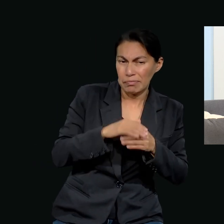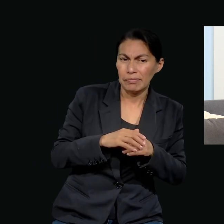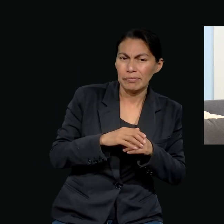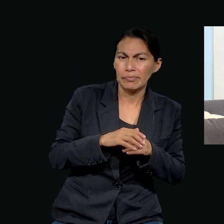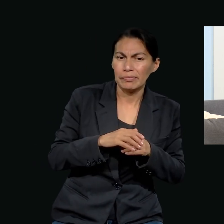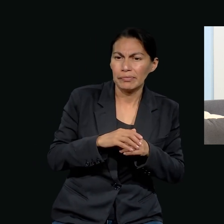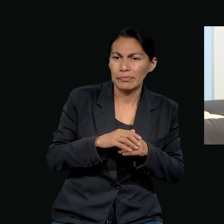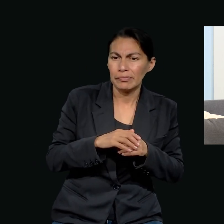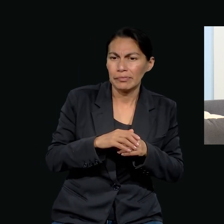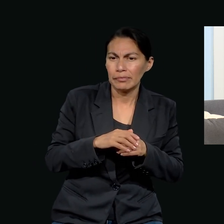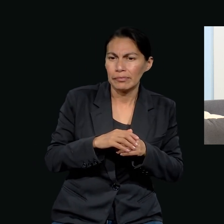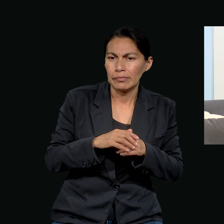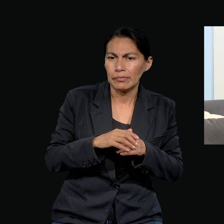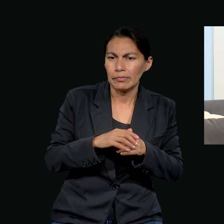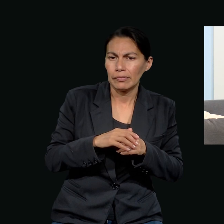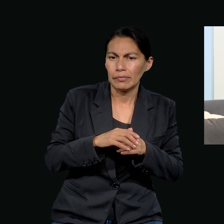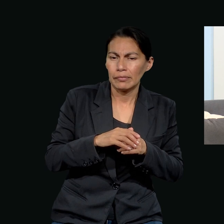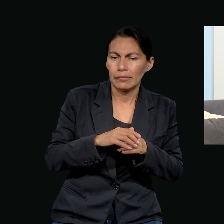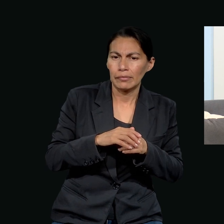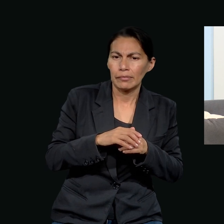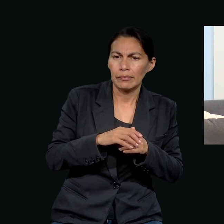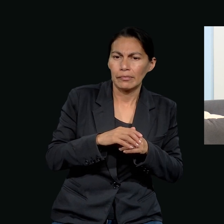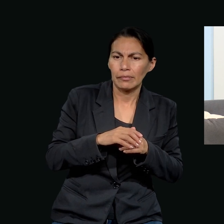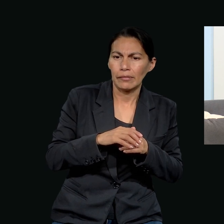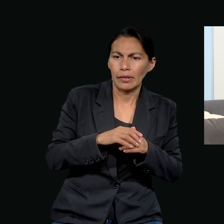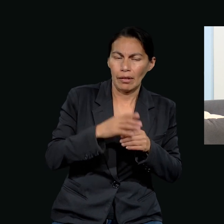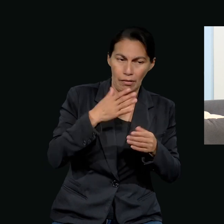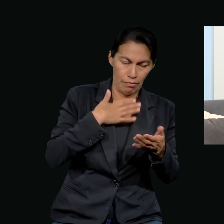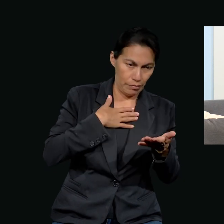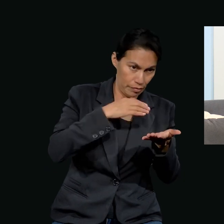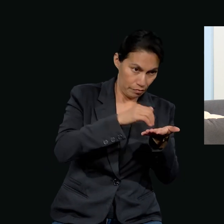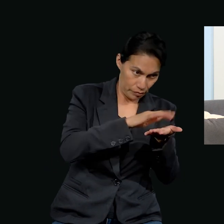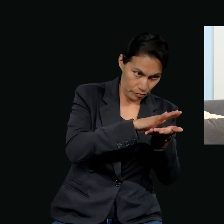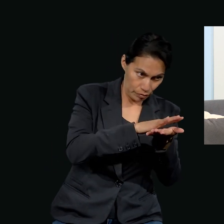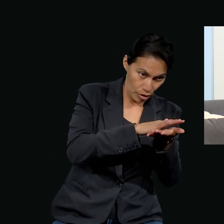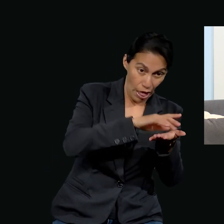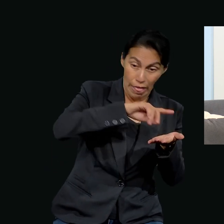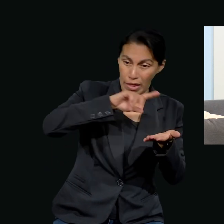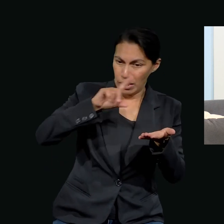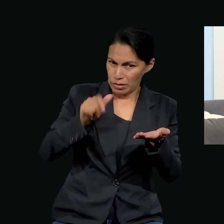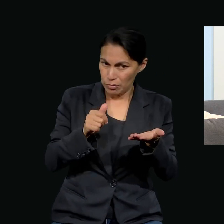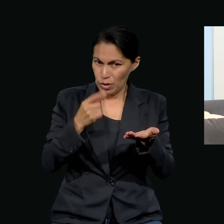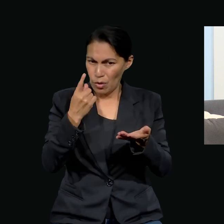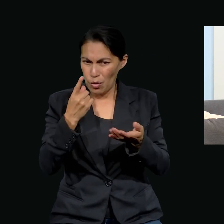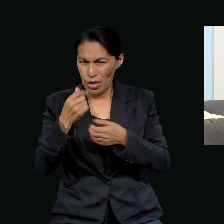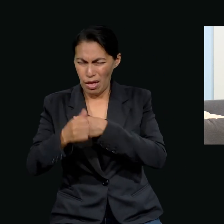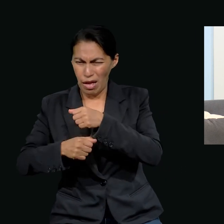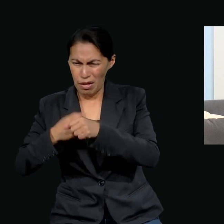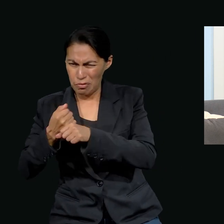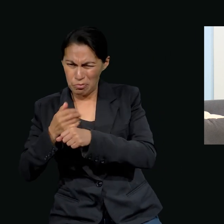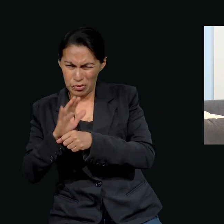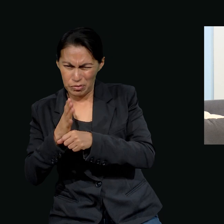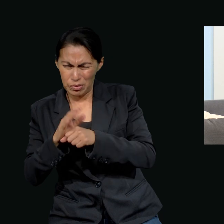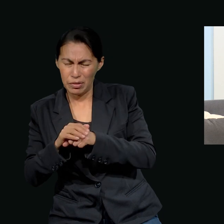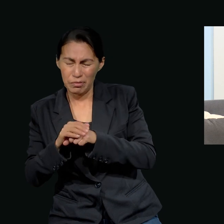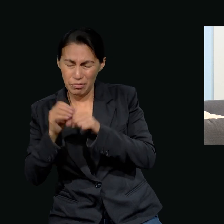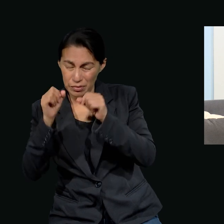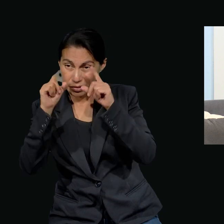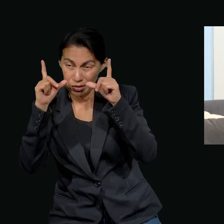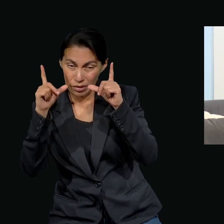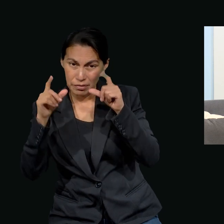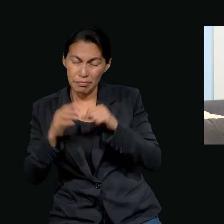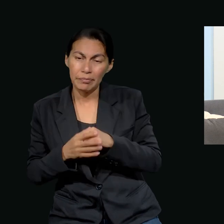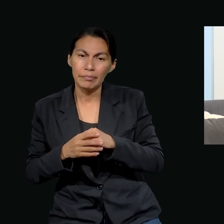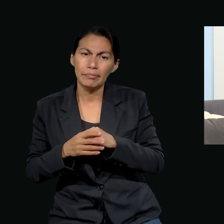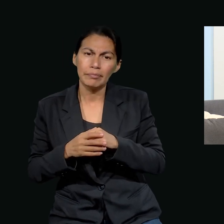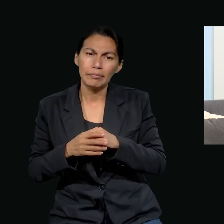estábamos mi esposa y yo, mi esposa, bueno, nos despertamos por la mañana en casa de mi suegro